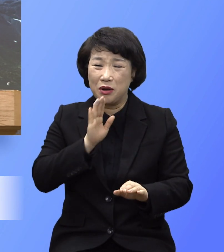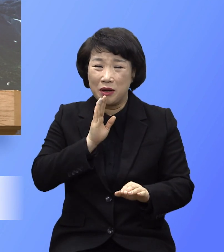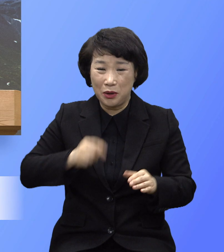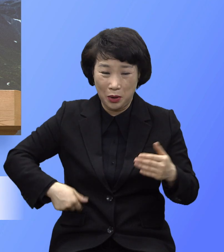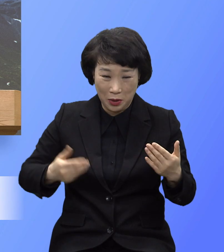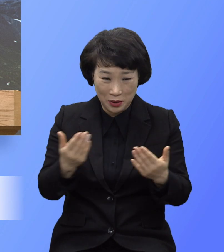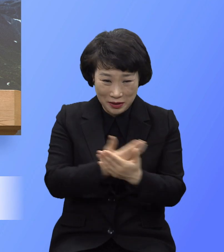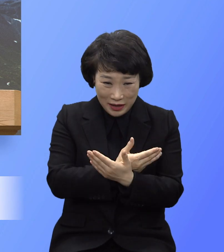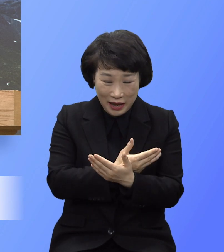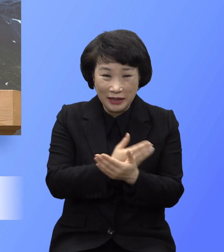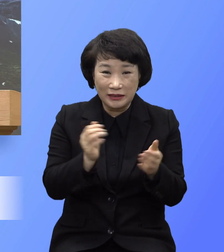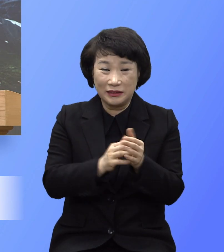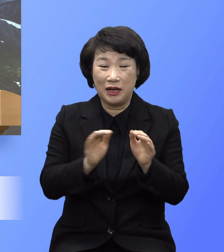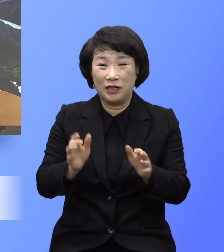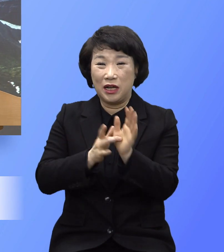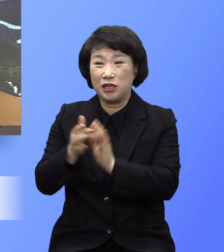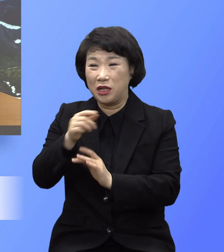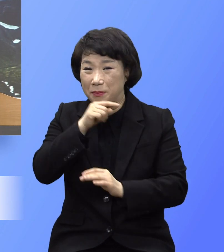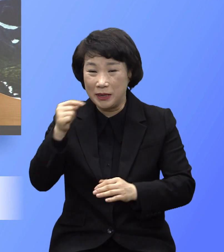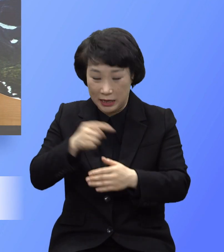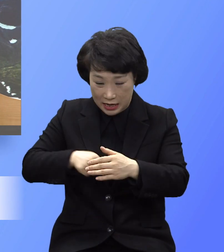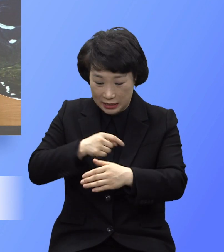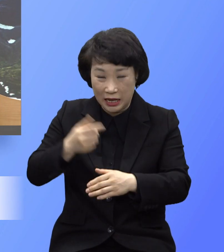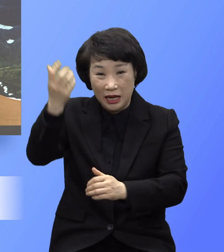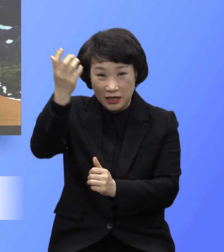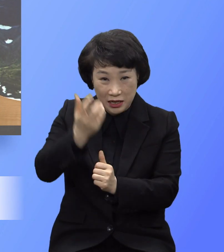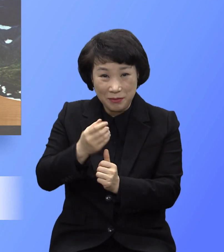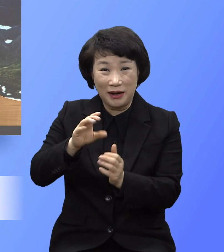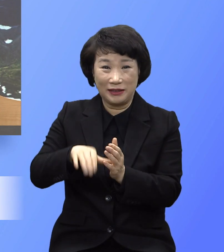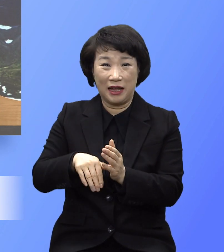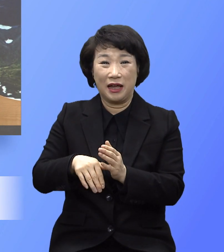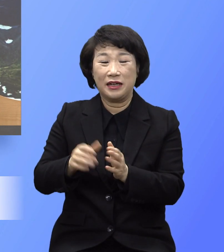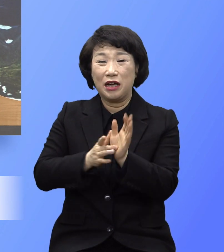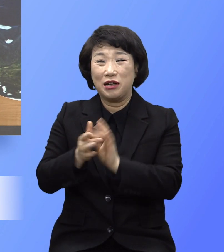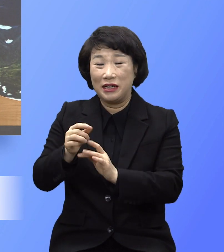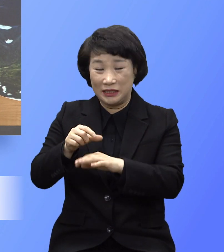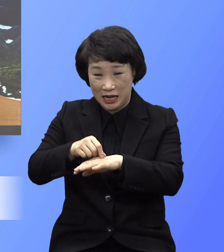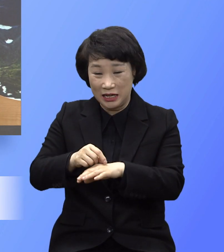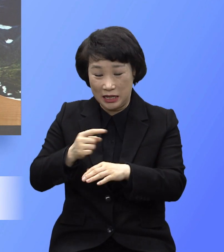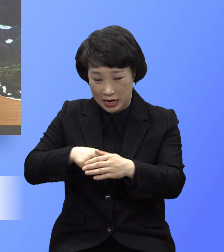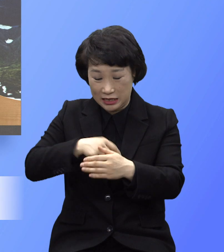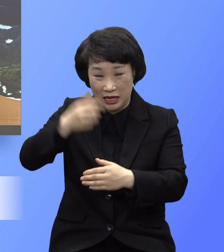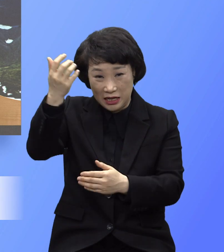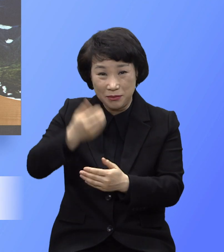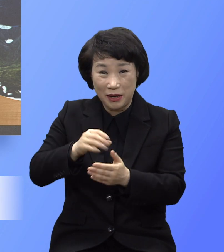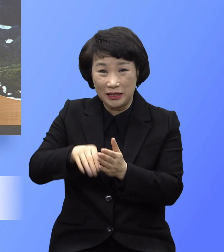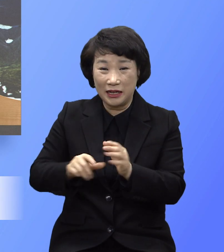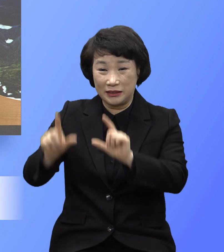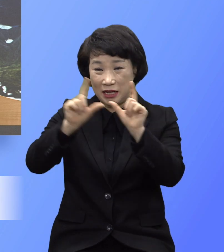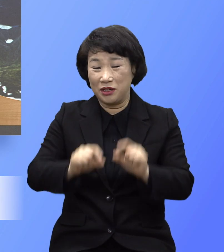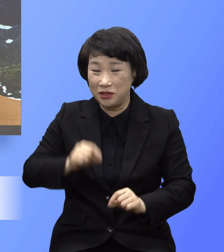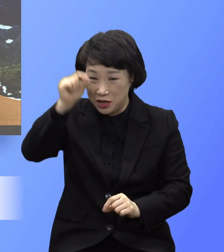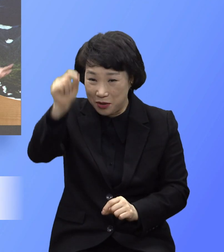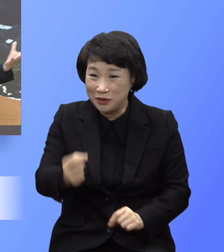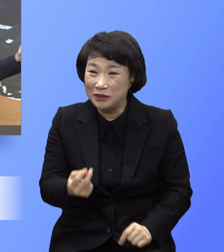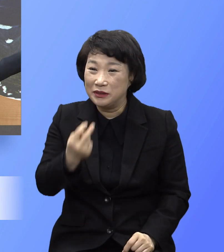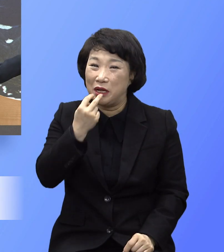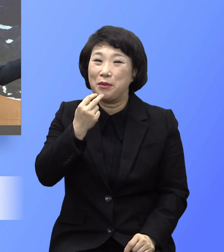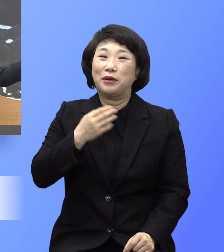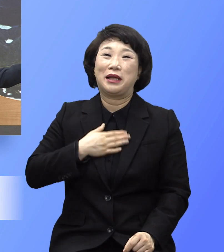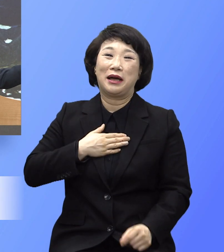회개를 통해서 그 피가 내게 임할 때, 그 살이 내게 임할 때 영원히 사는 생명이 내